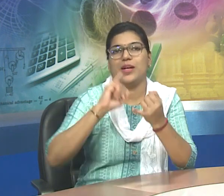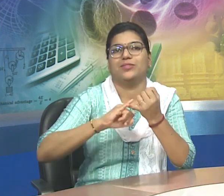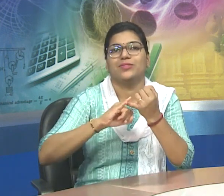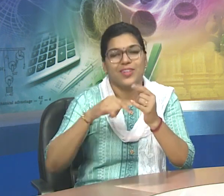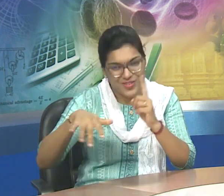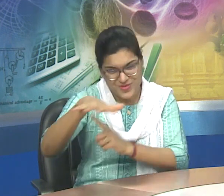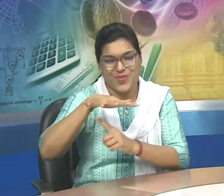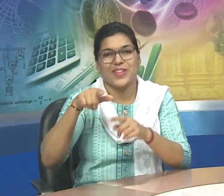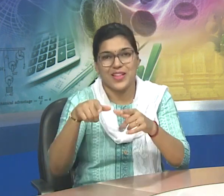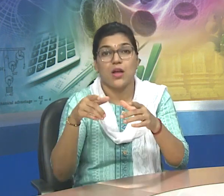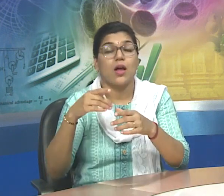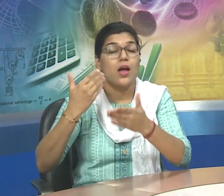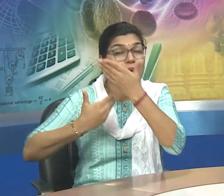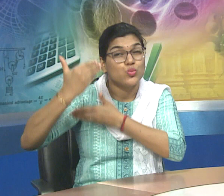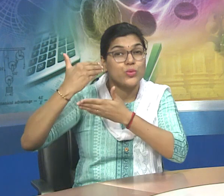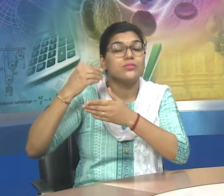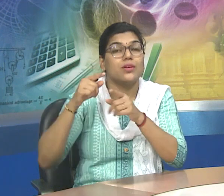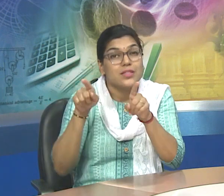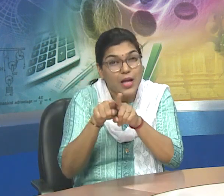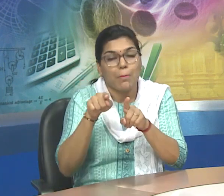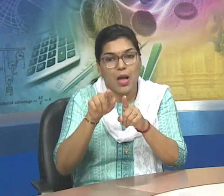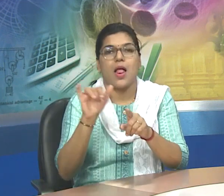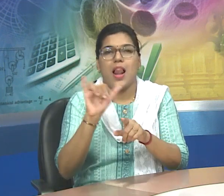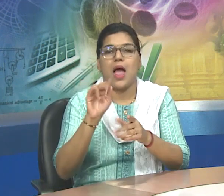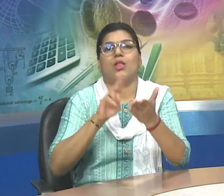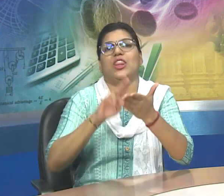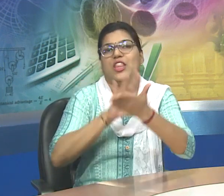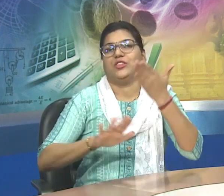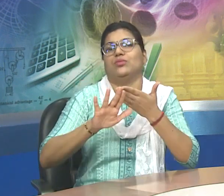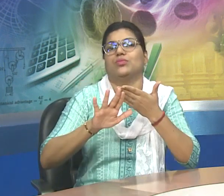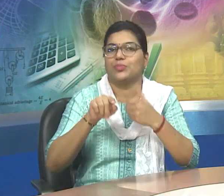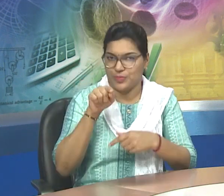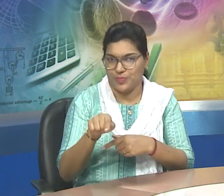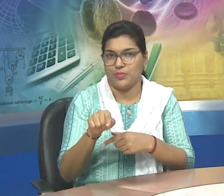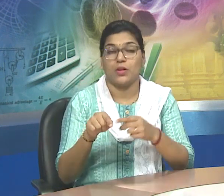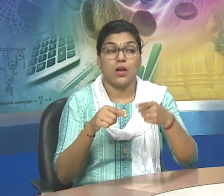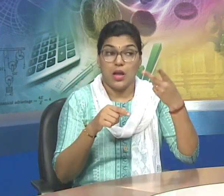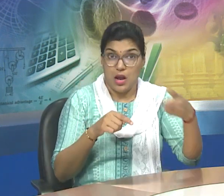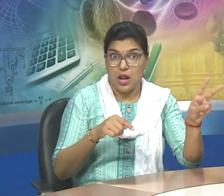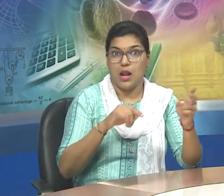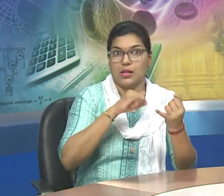होमोजीनियस ग्रुप कहा जाता है। ऐतिहासिक तौर से जो एक समान हो।